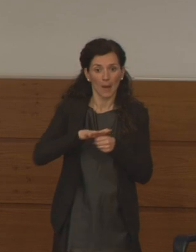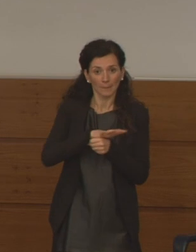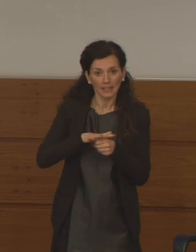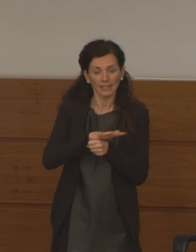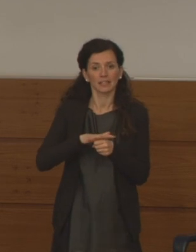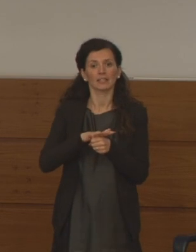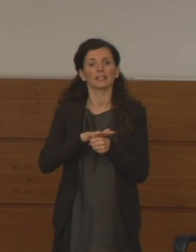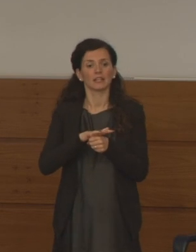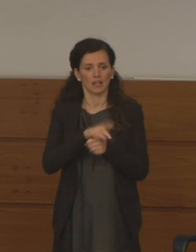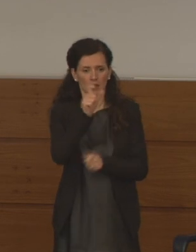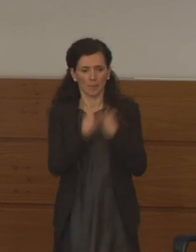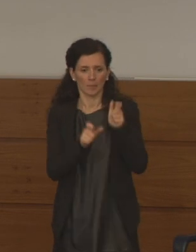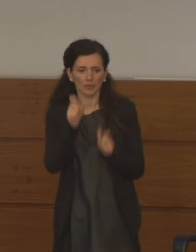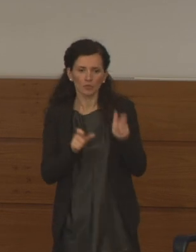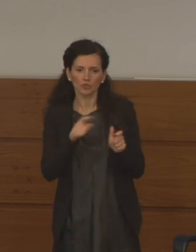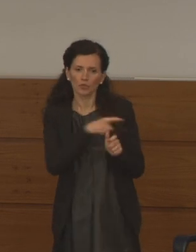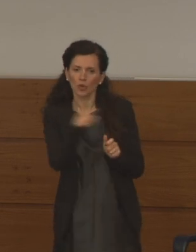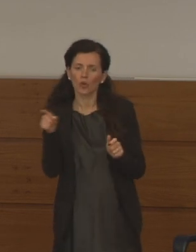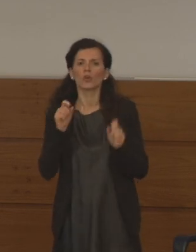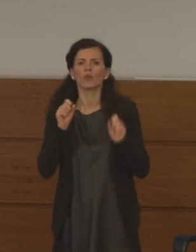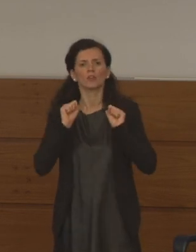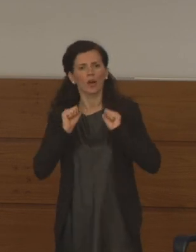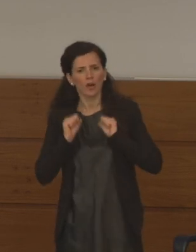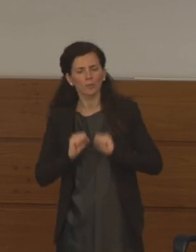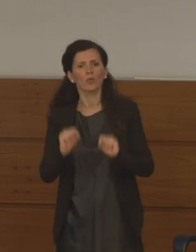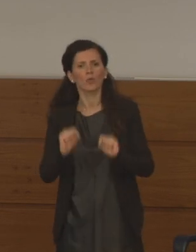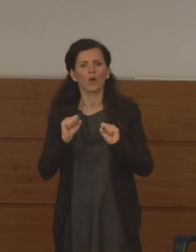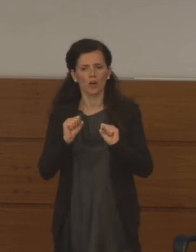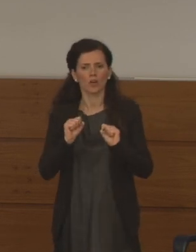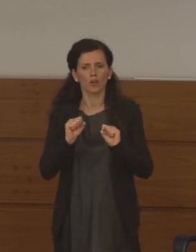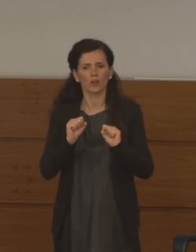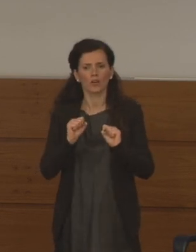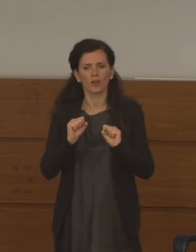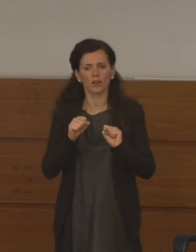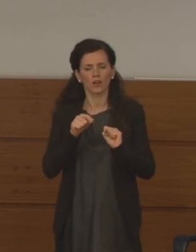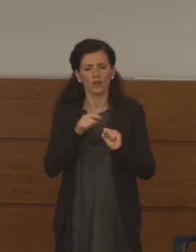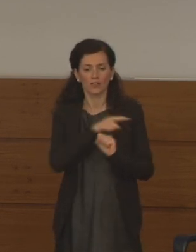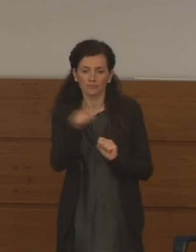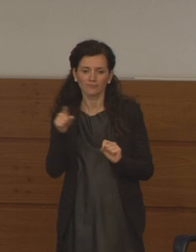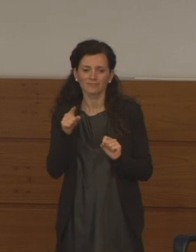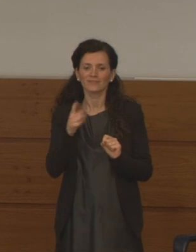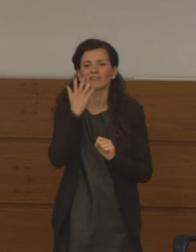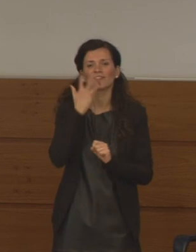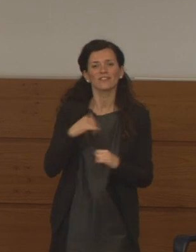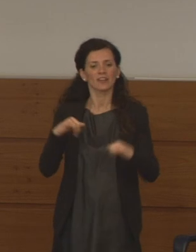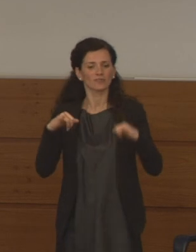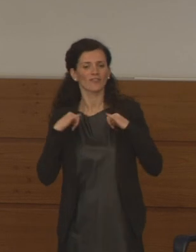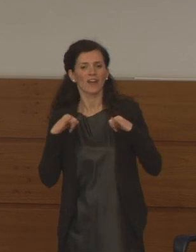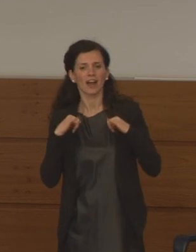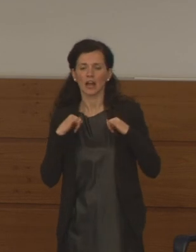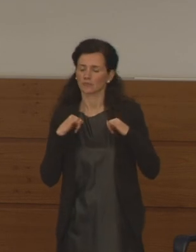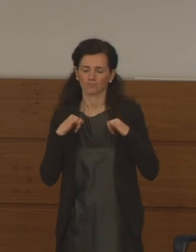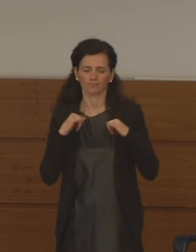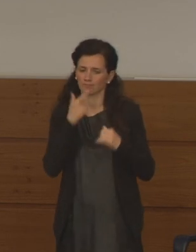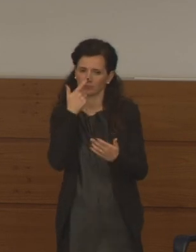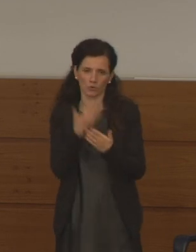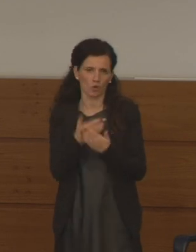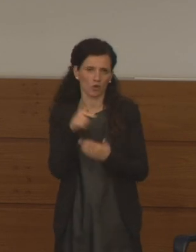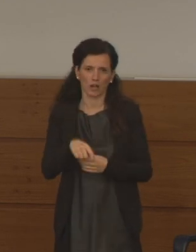coloro che in qualche modo potevano organizzare questi trasferimenti diciamo di vacanze assolutamente fuori luogo abbiamo